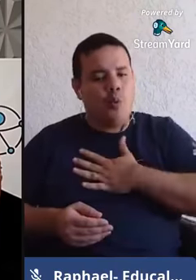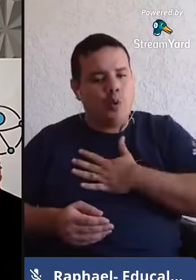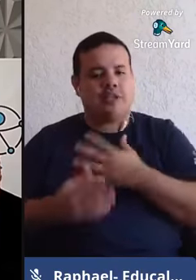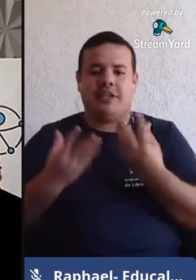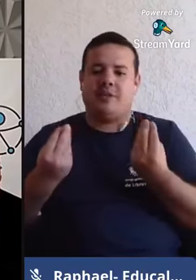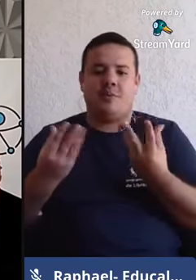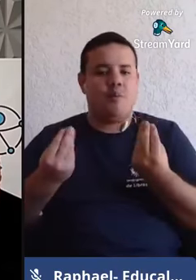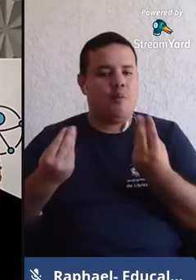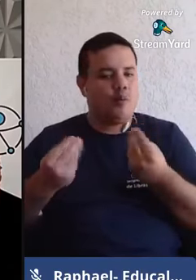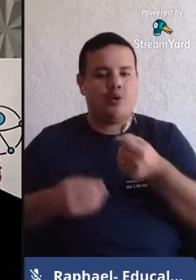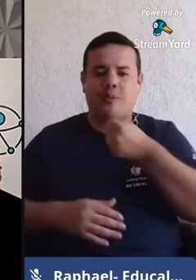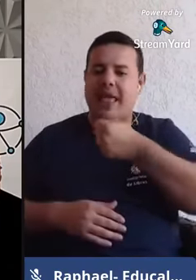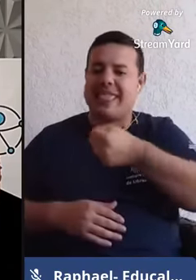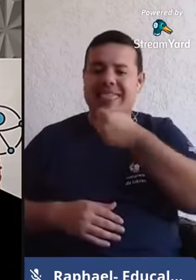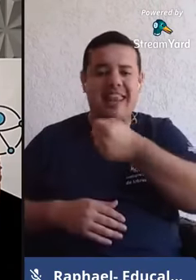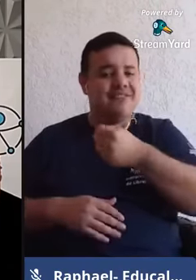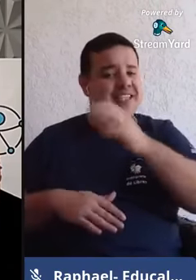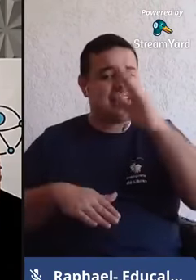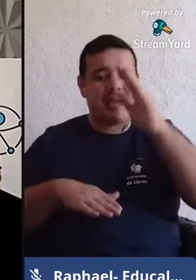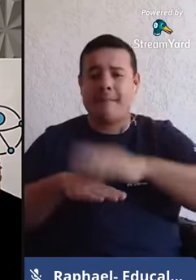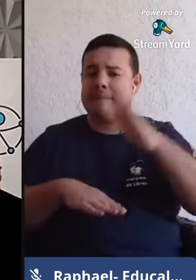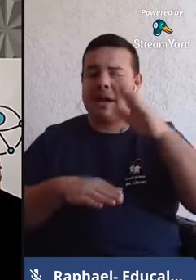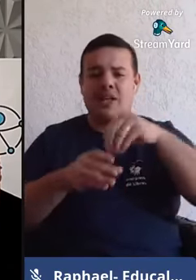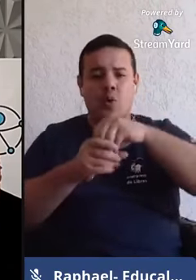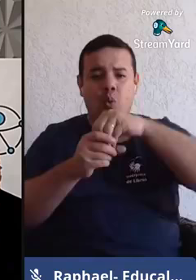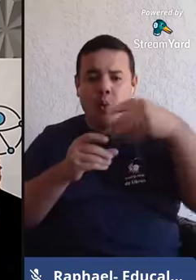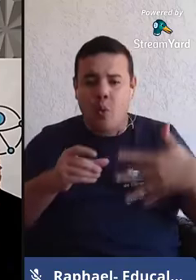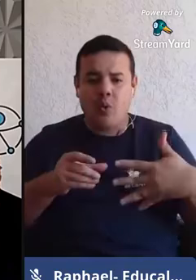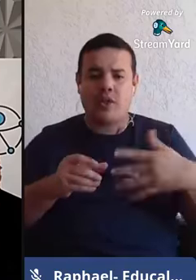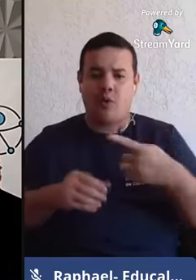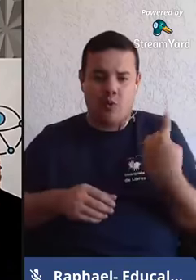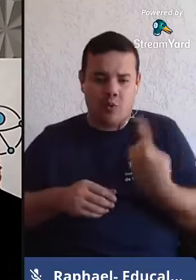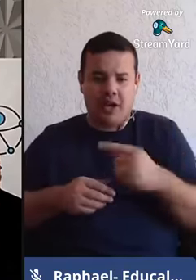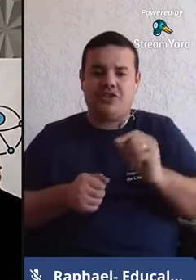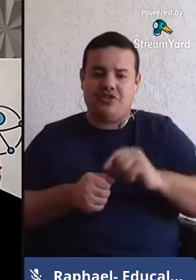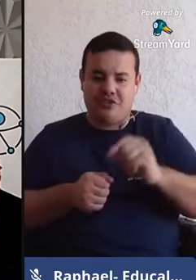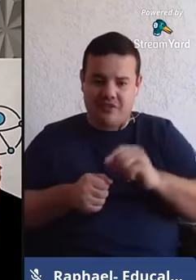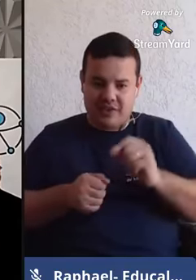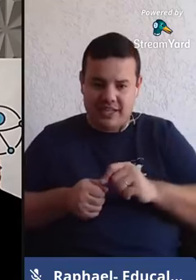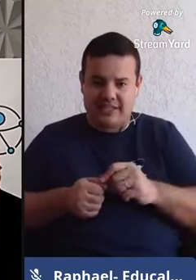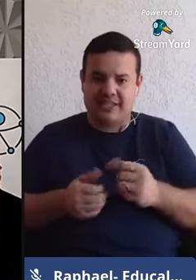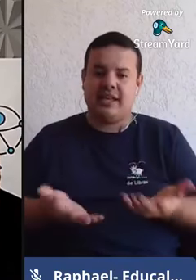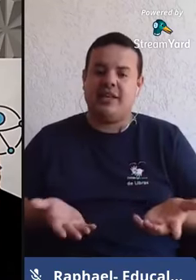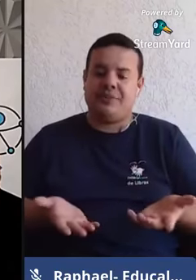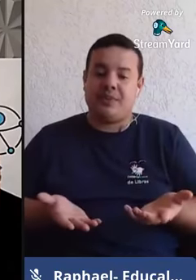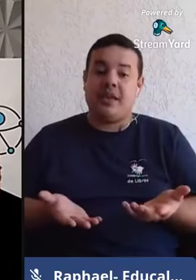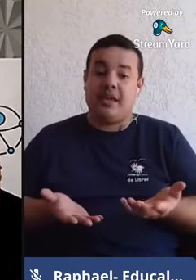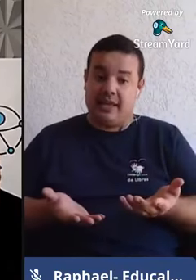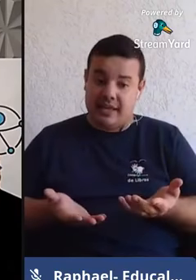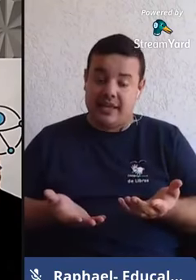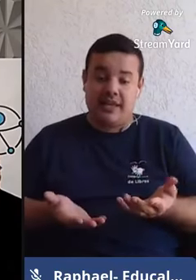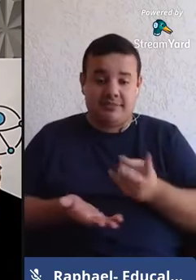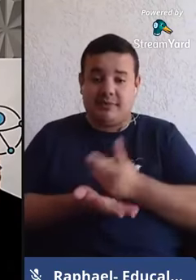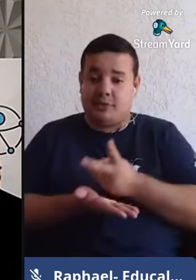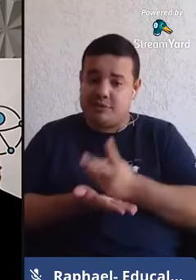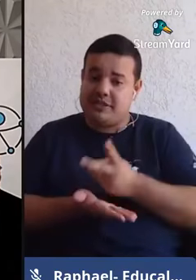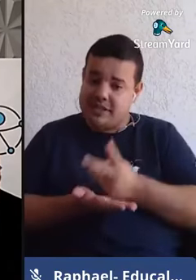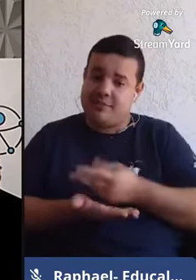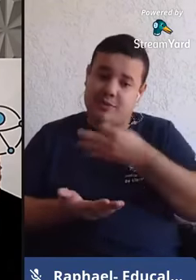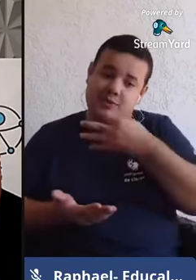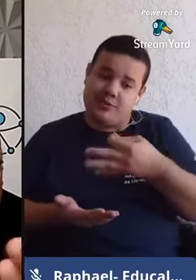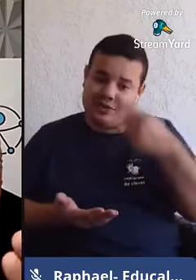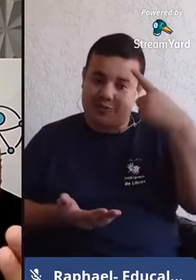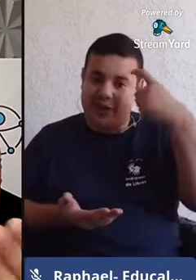das entrevistas com mais conteúdo que a gente fez aqui. Bom, como sempre, surgiram algumas